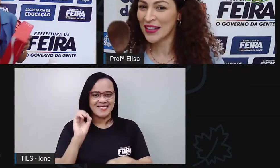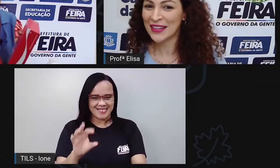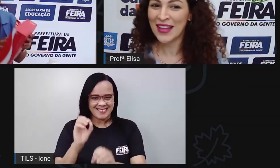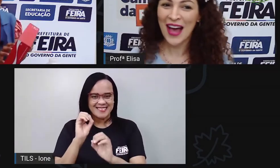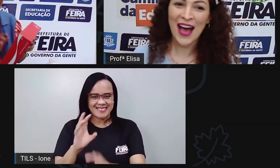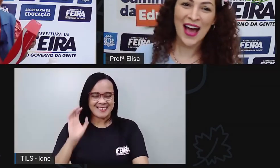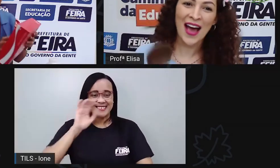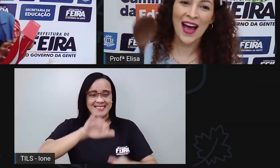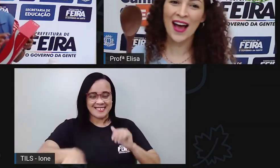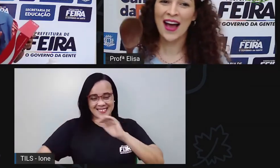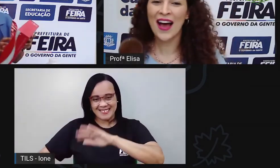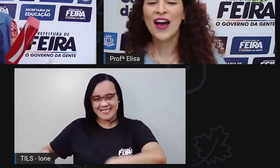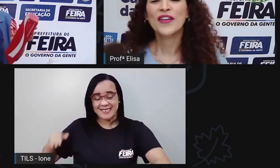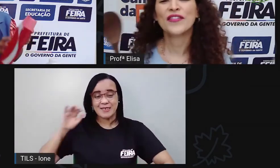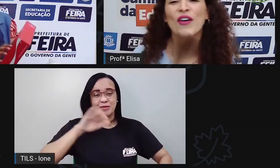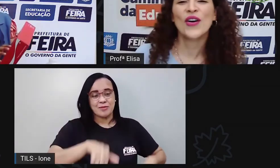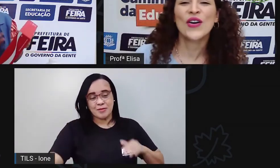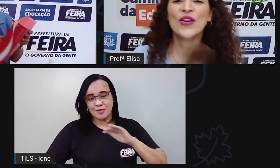a nadar?